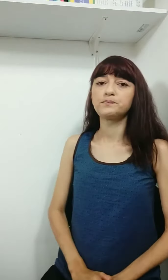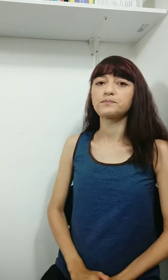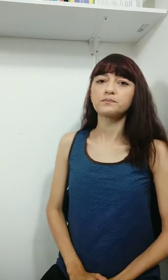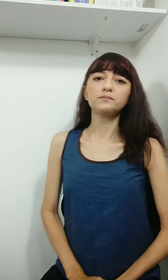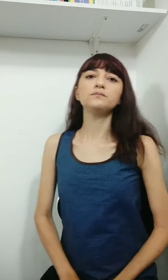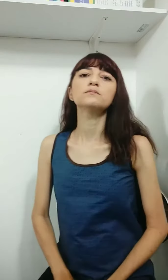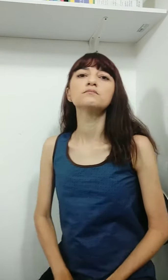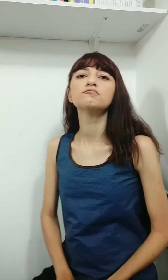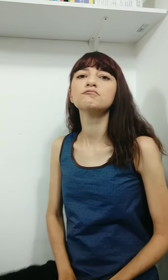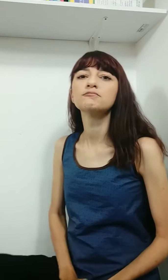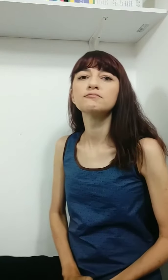hora da ação.